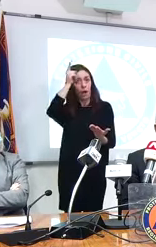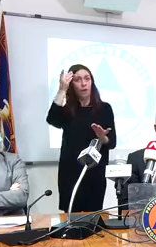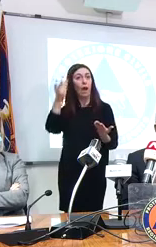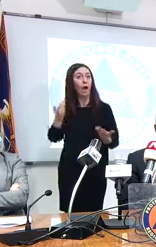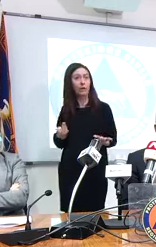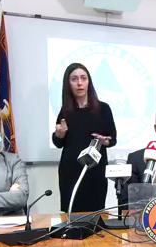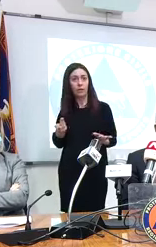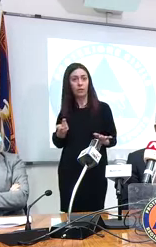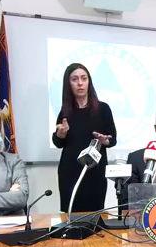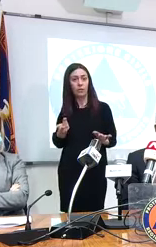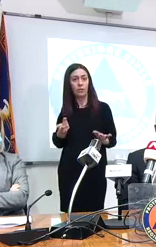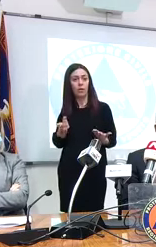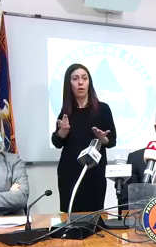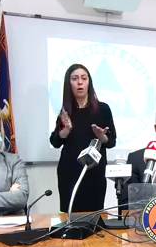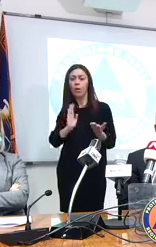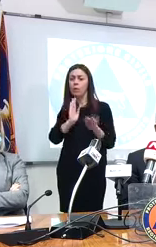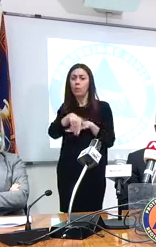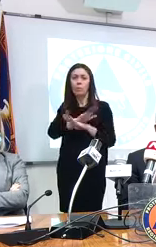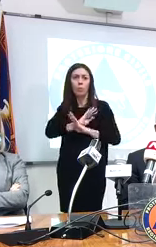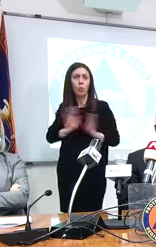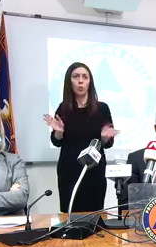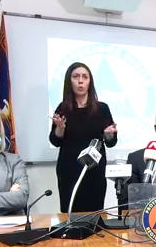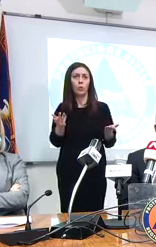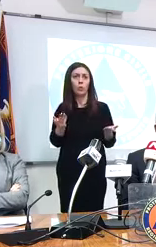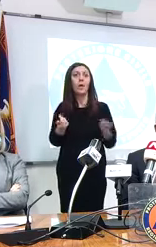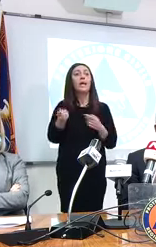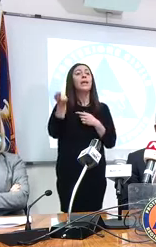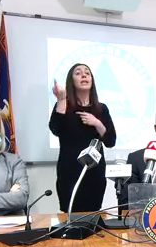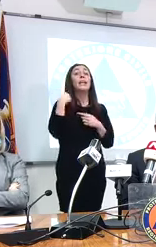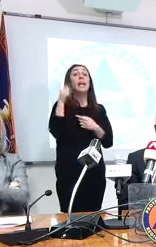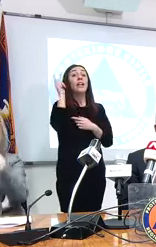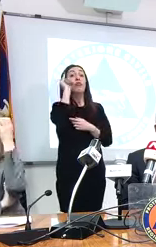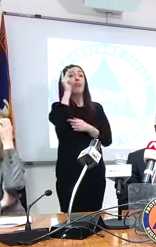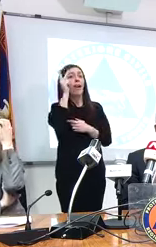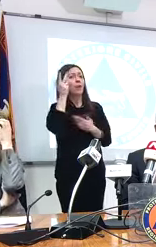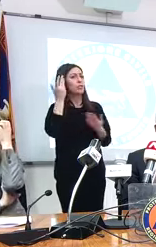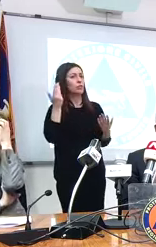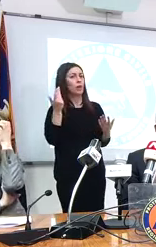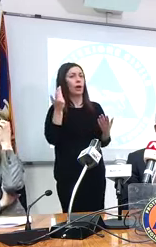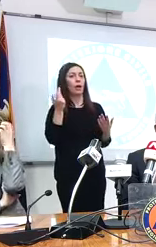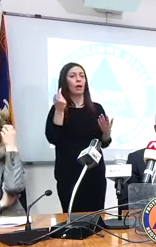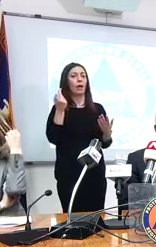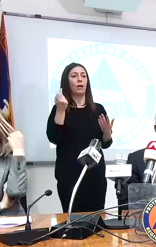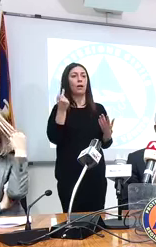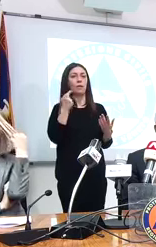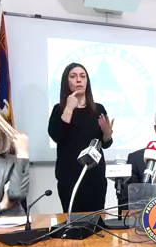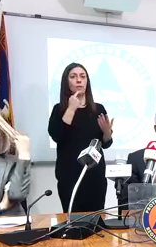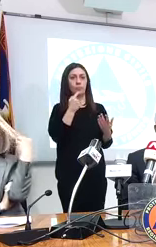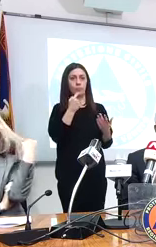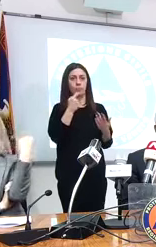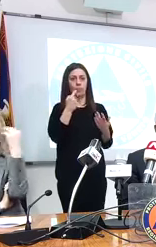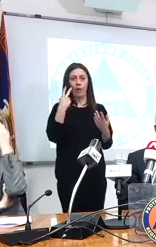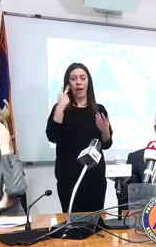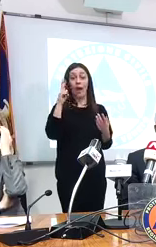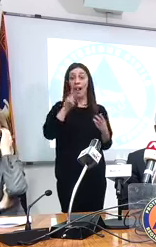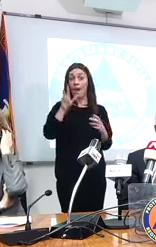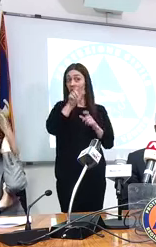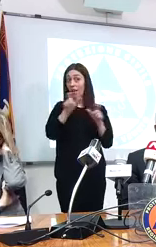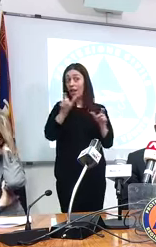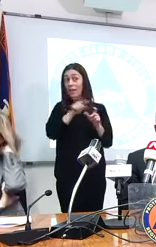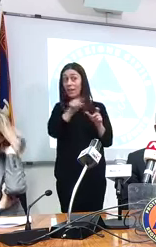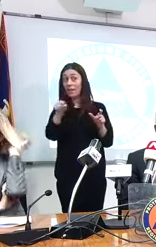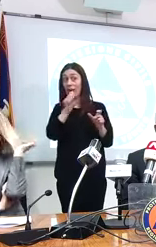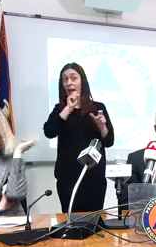viene più fuori. Ieri la Francia ha annunciato, lo dico ai veneti che ci ascoltano, che non pensino che sia finita qui la storia del